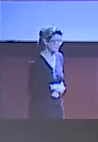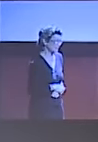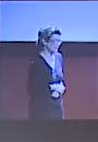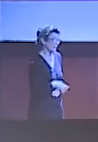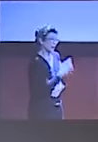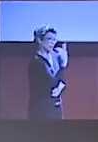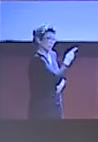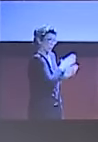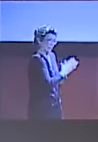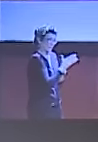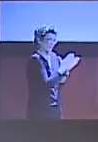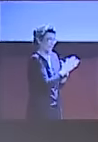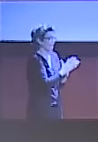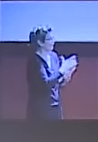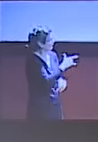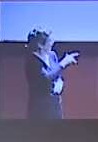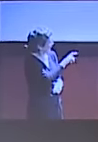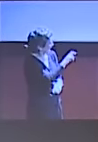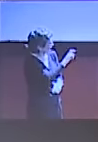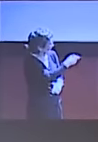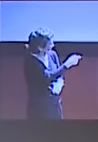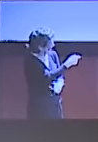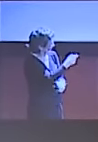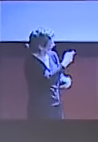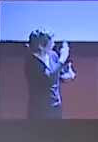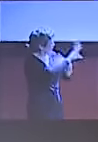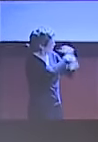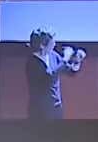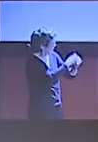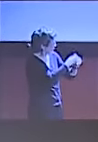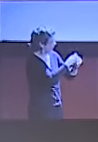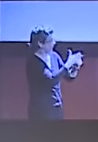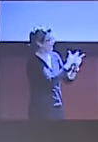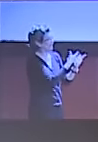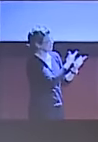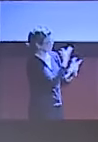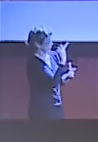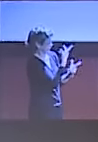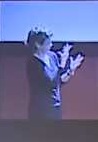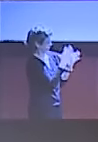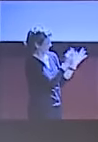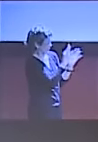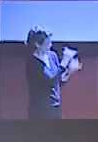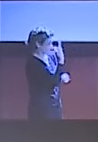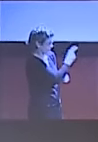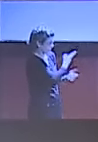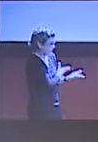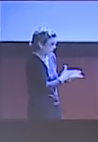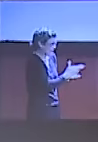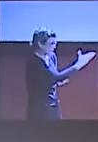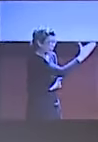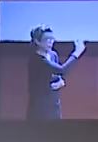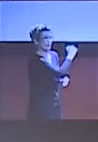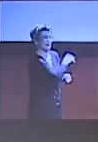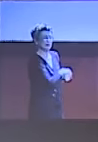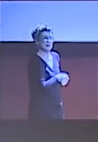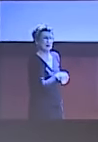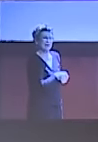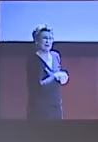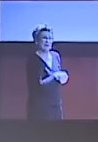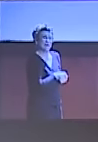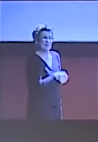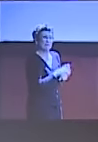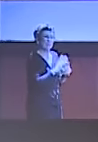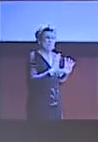Votre livre « Une clé sur le monde » donne à lire votre propre parcours. Vous racontez en